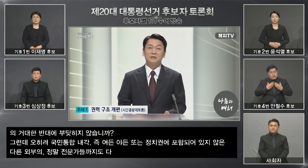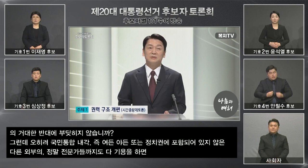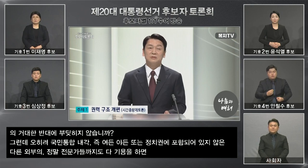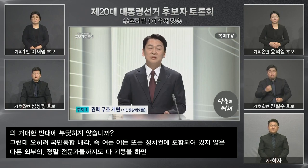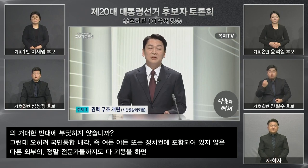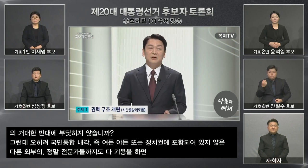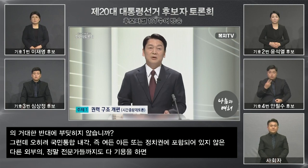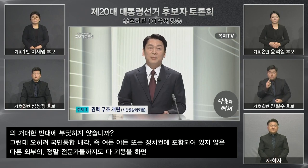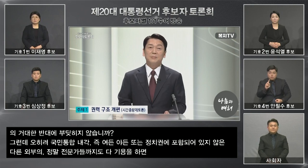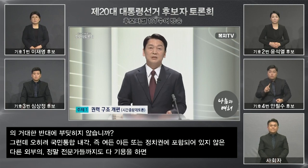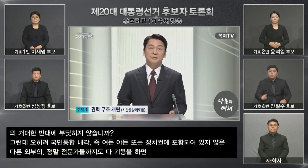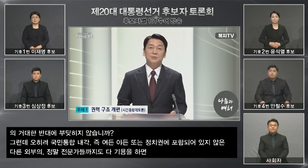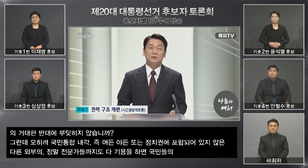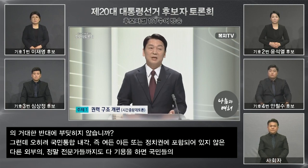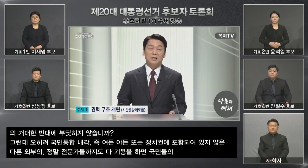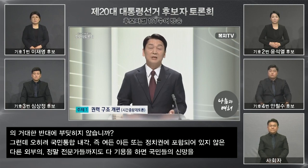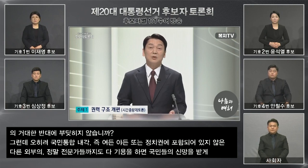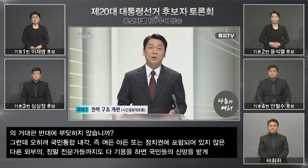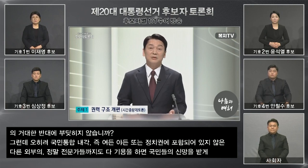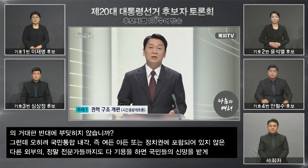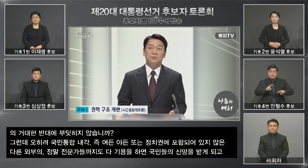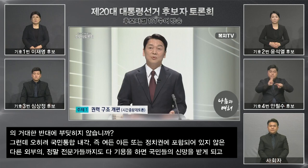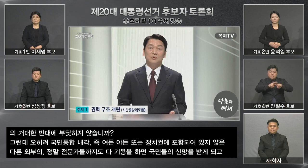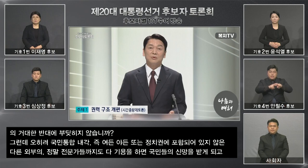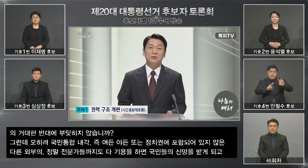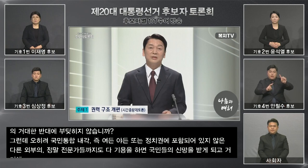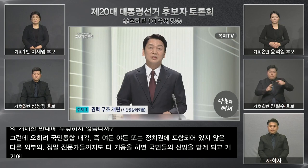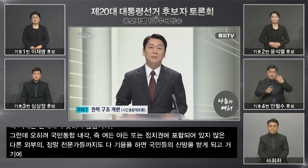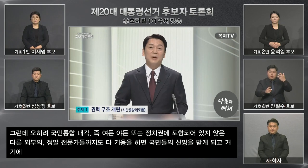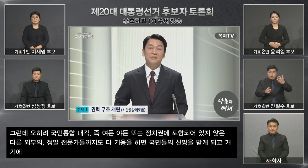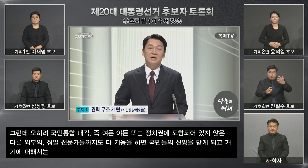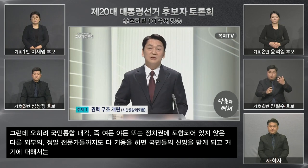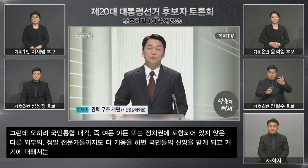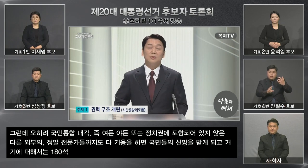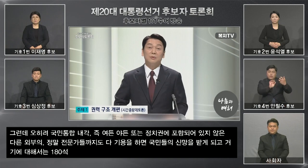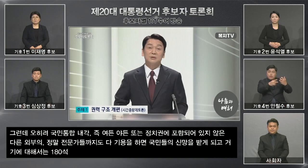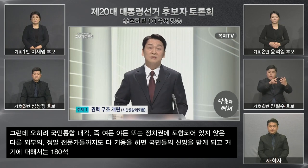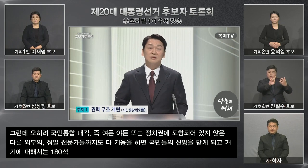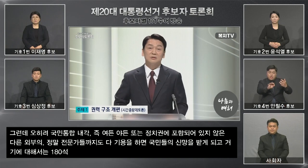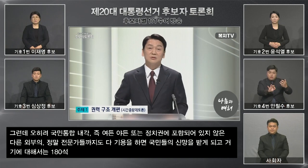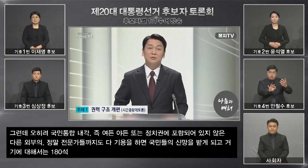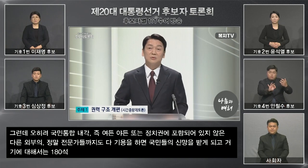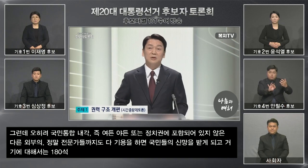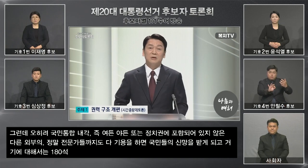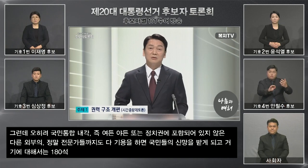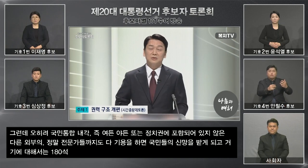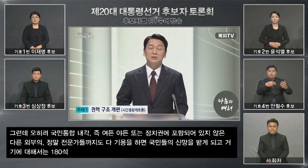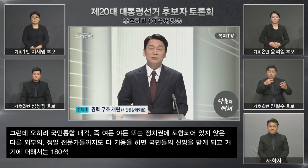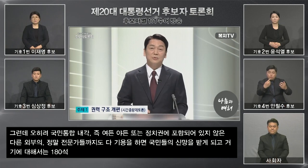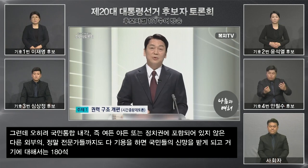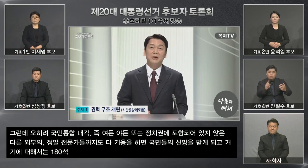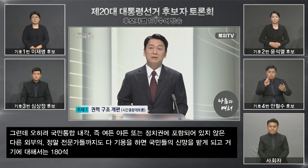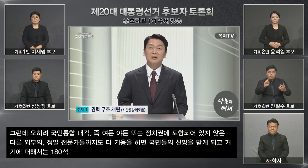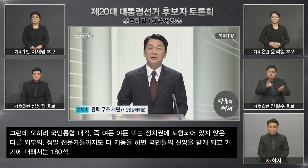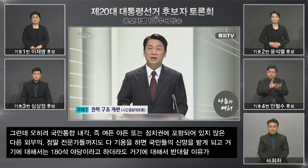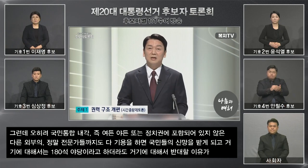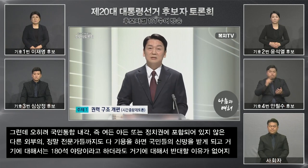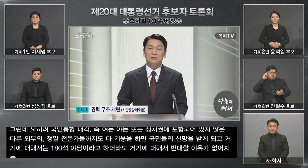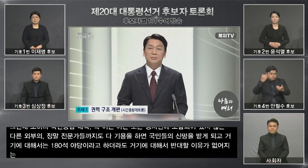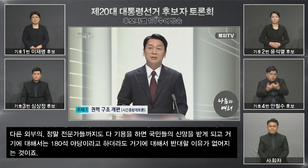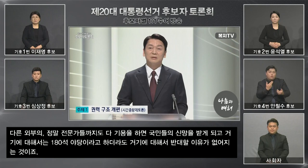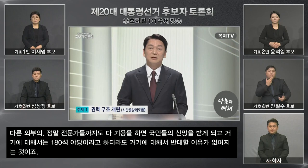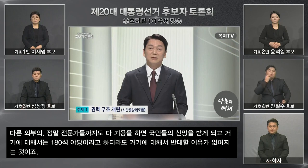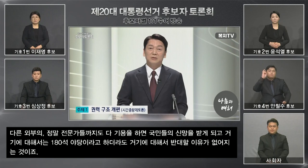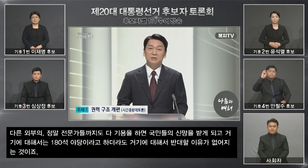거기에 대해서는 180석 야당이라고 하더라도 거기에 대해서는 반대할 이유가 없어지는 것이죠. 그런 식으로 해결을